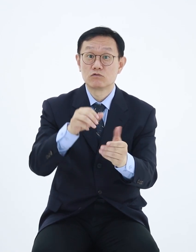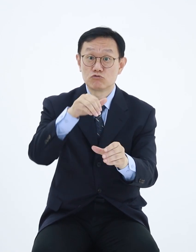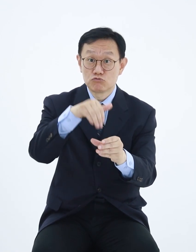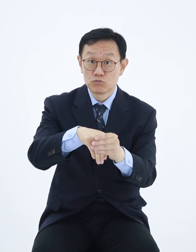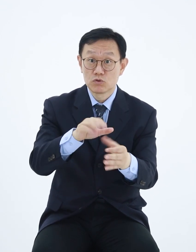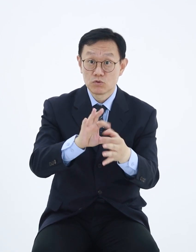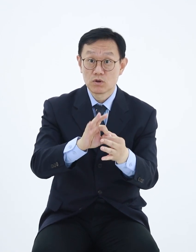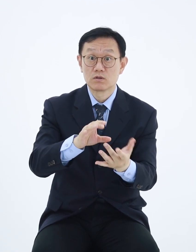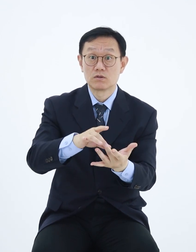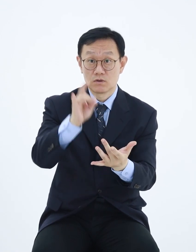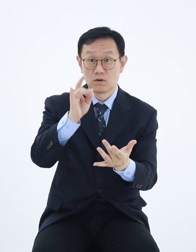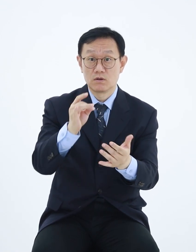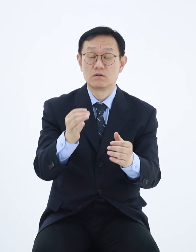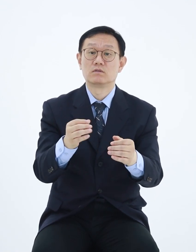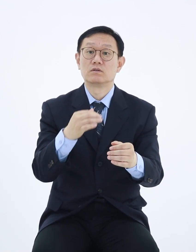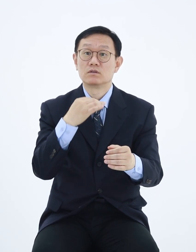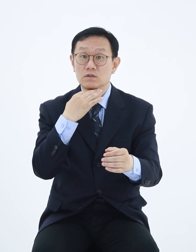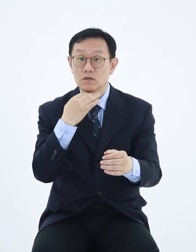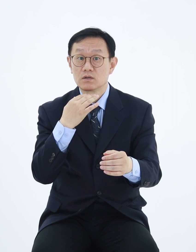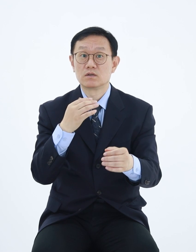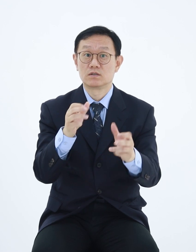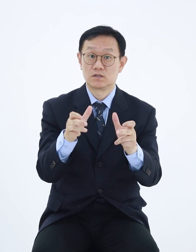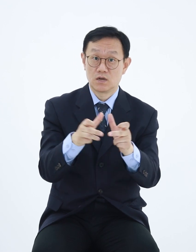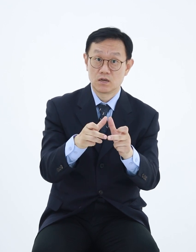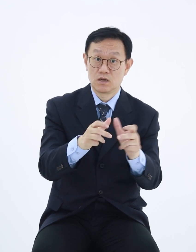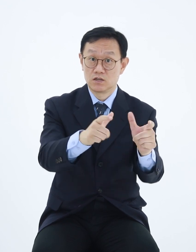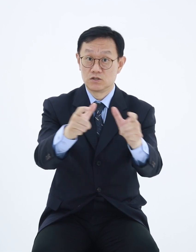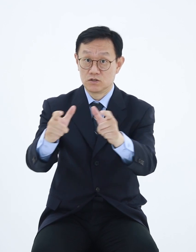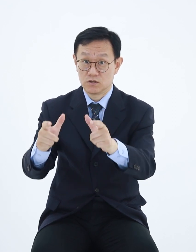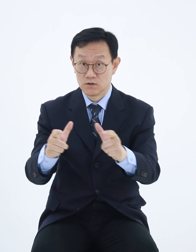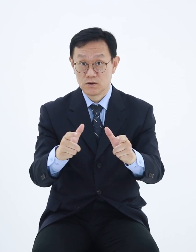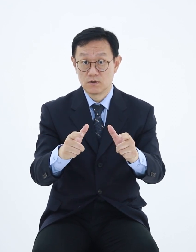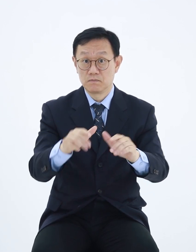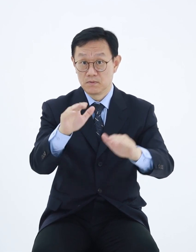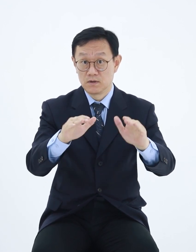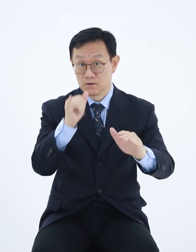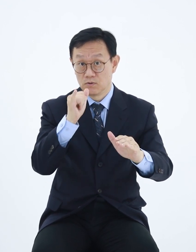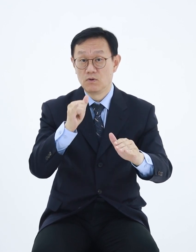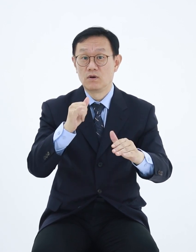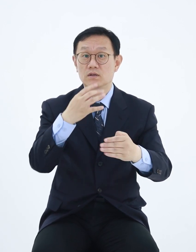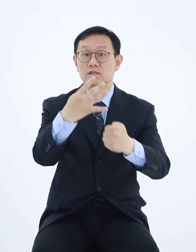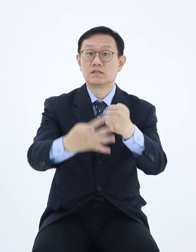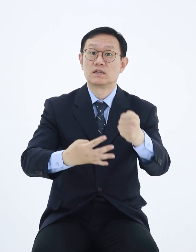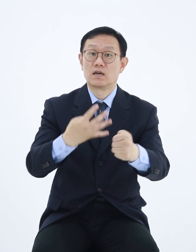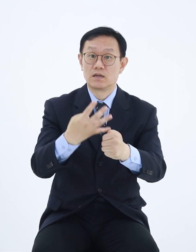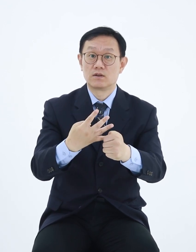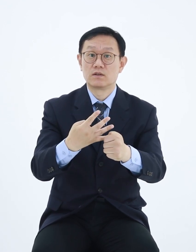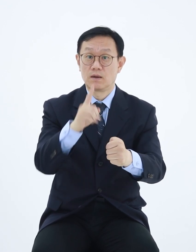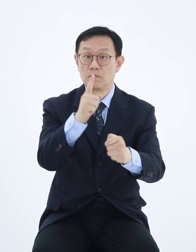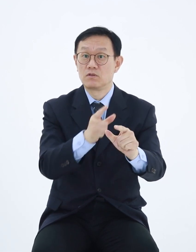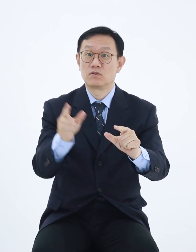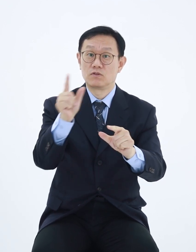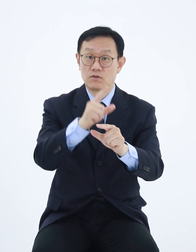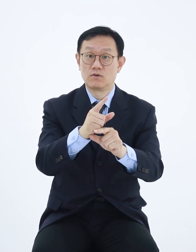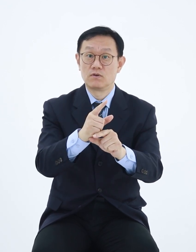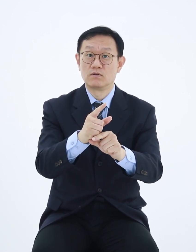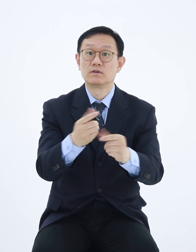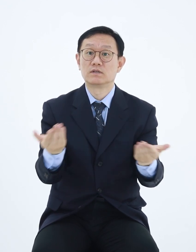선출되는데 성별, 장애, 지역을 고려해 구성하며 4년 임기로 1회 재임할 수 있습니다. 위원회 사망